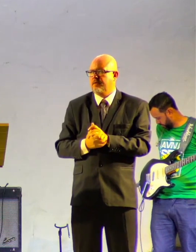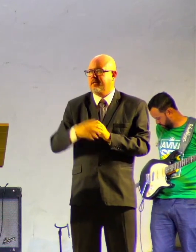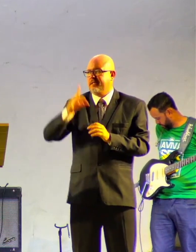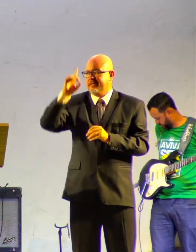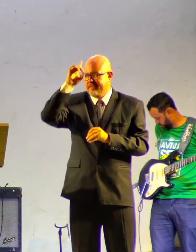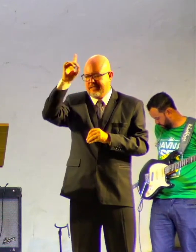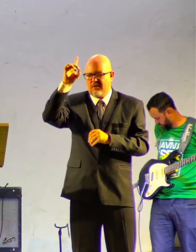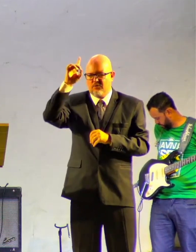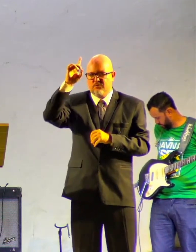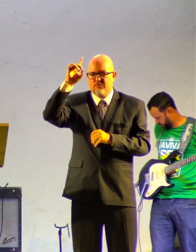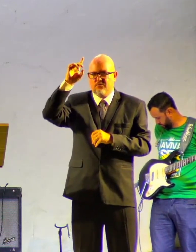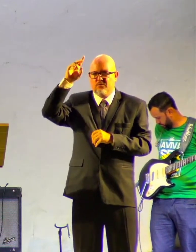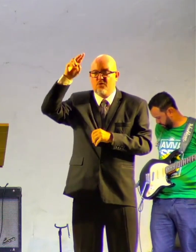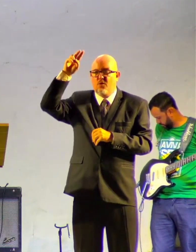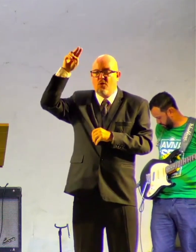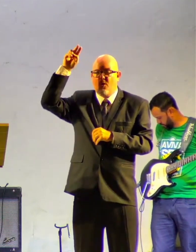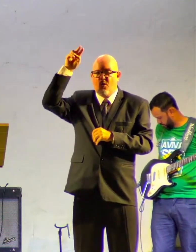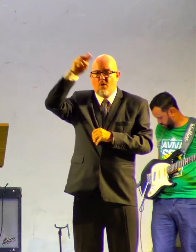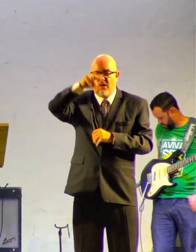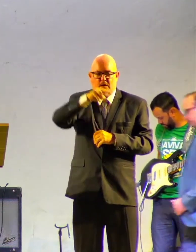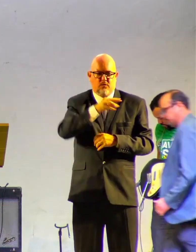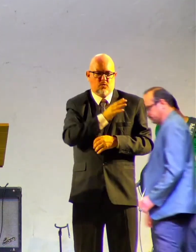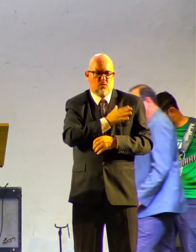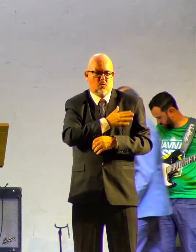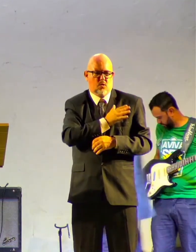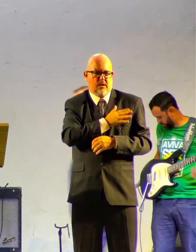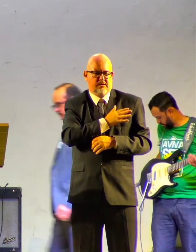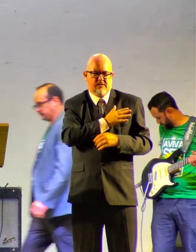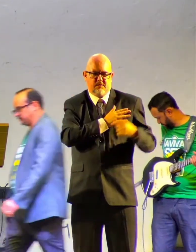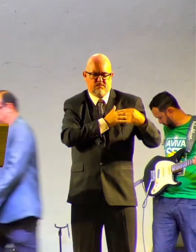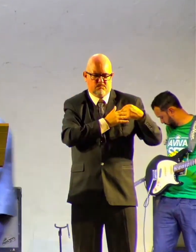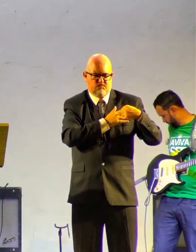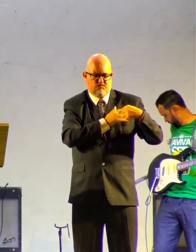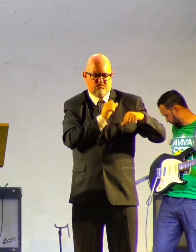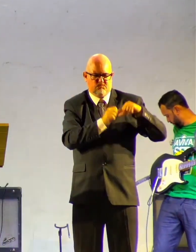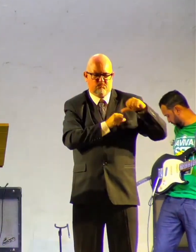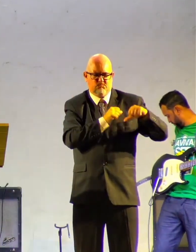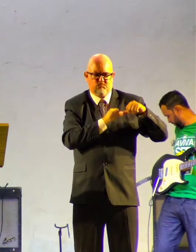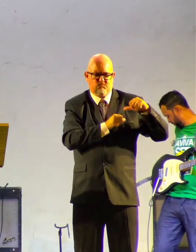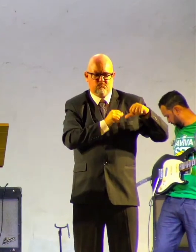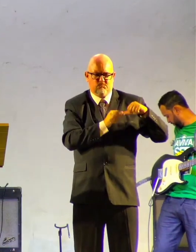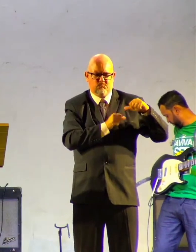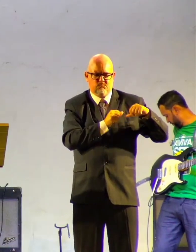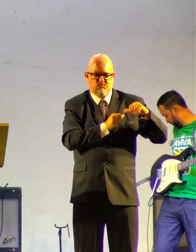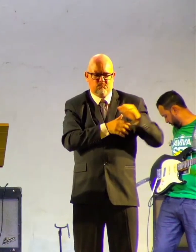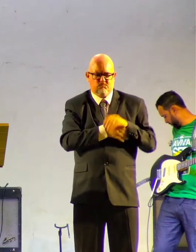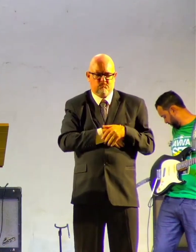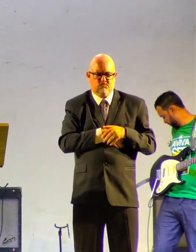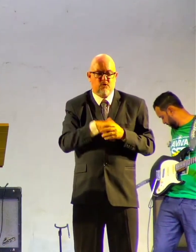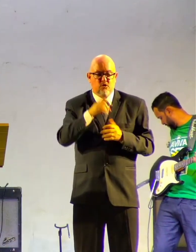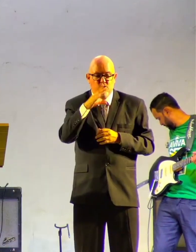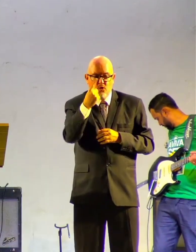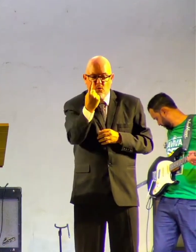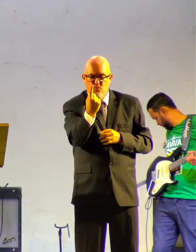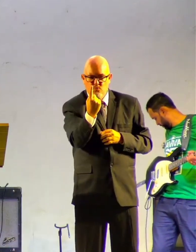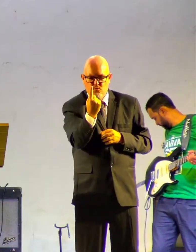O Senhor está olhando o céu e procurando um coração que seja totalmente dele. E basta